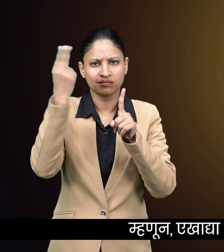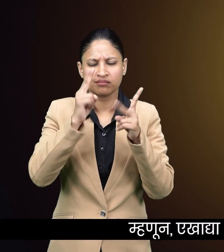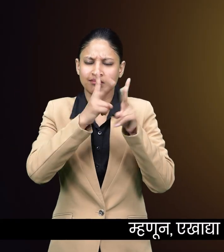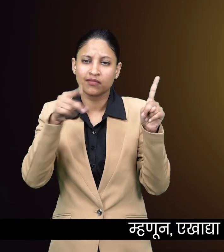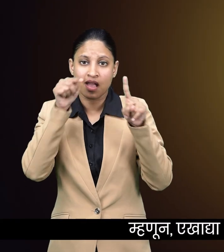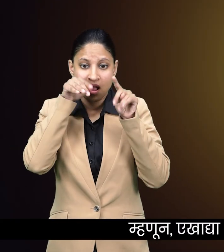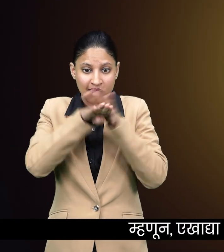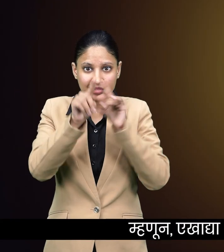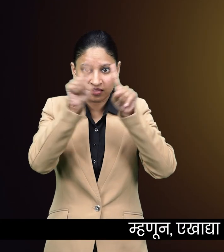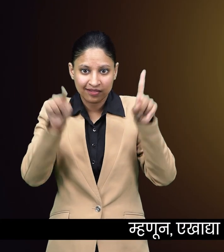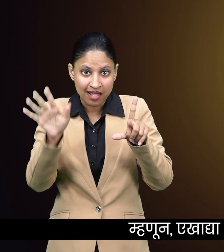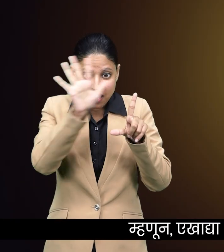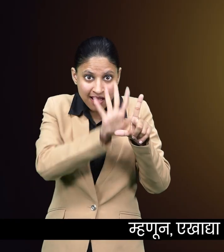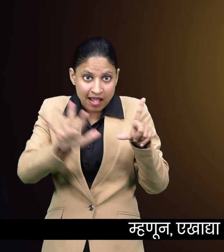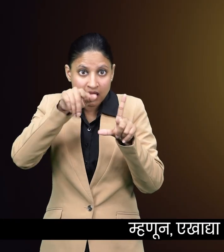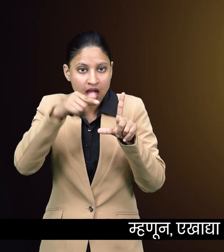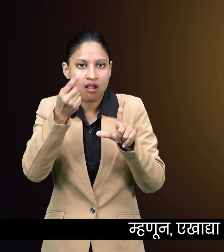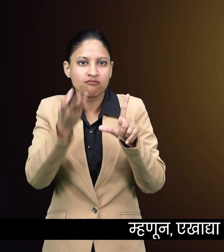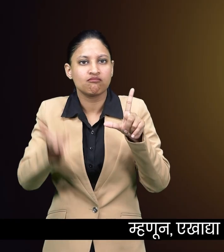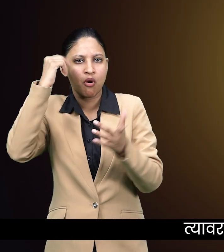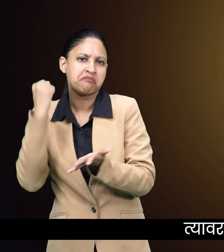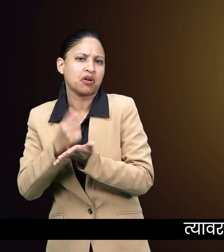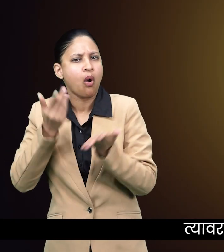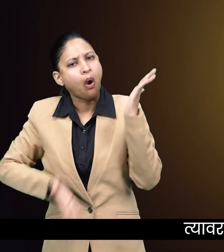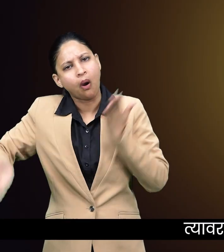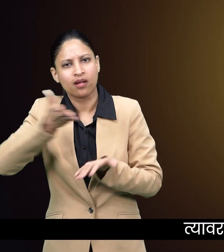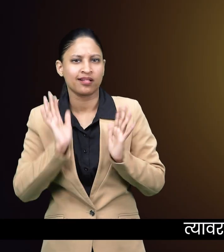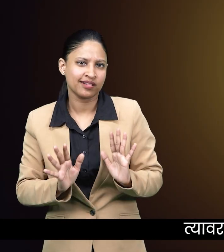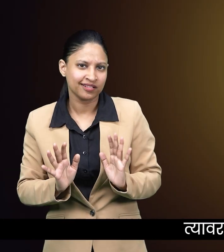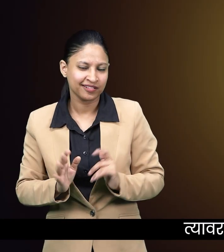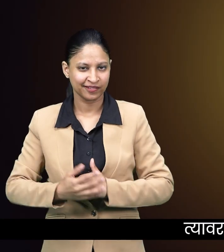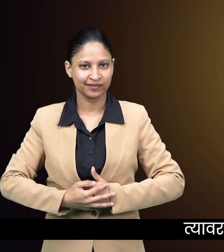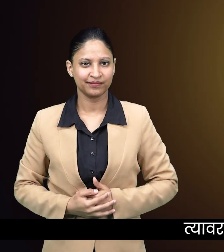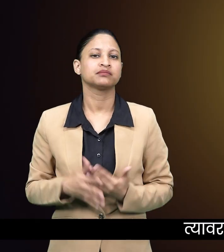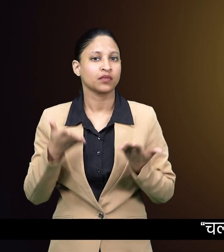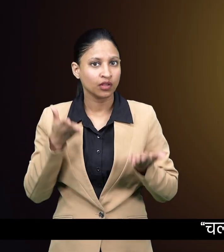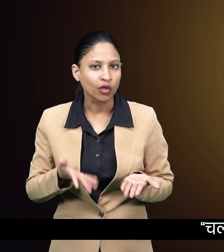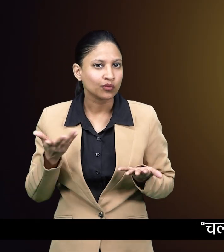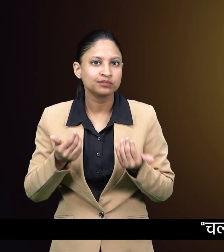म्हणून एखाद्या आकाराने आत किती जागा व्यापली आहे त्यावर त्याचे क्षेत्रफळ